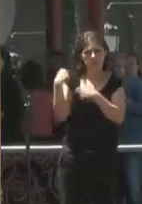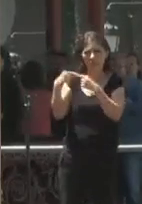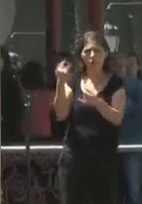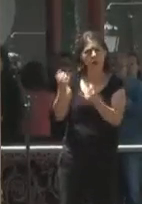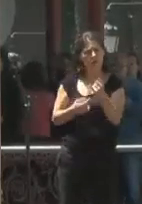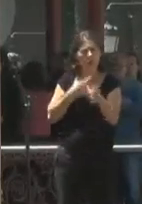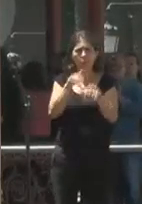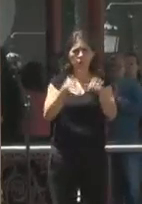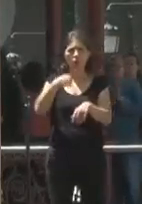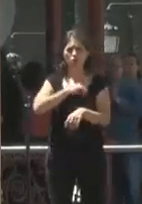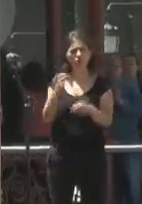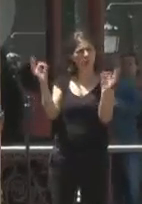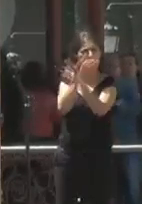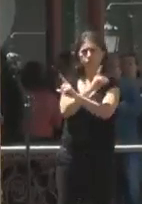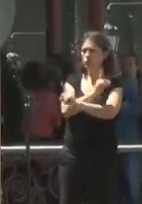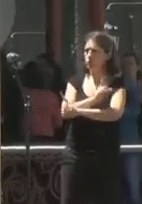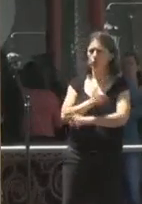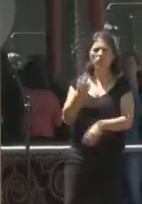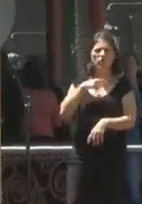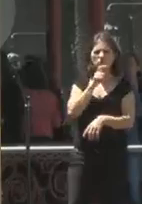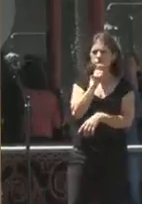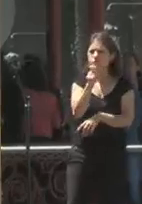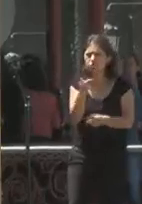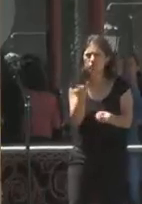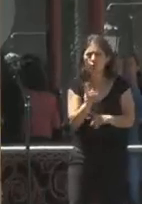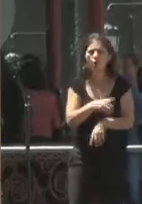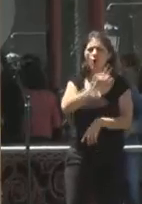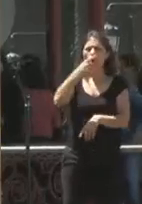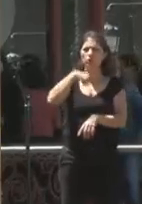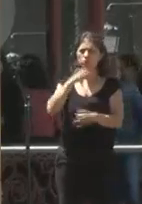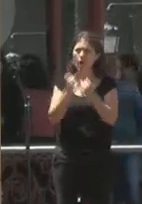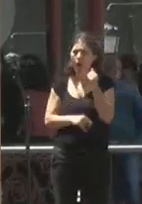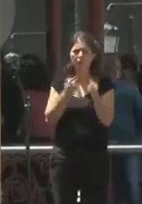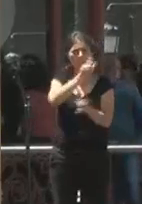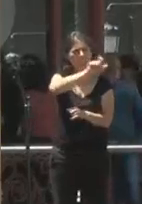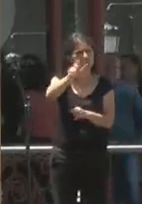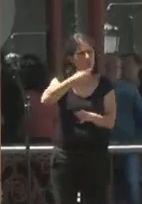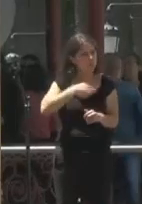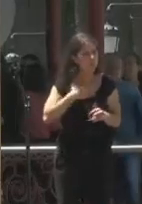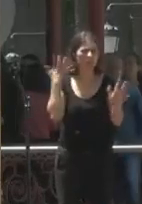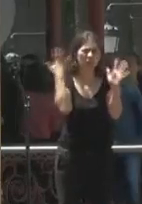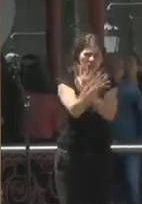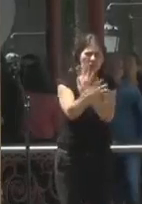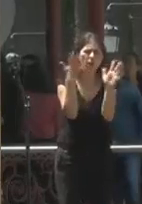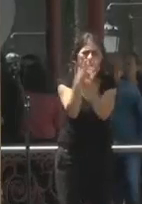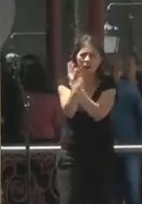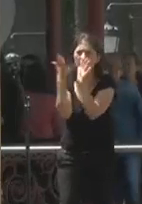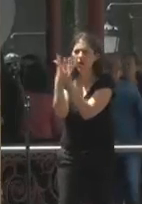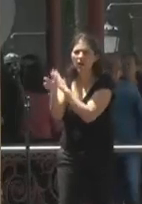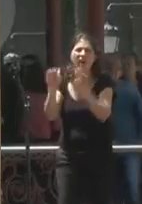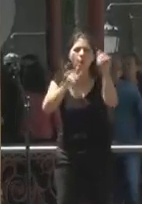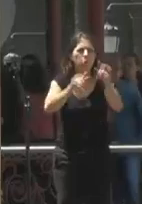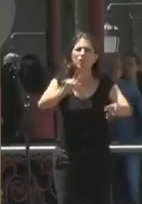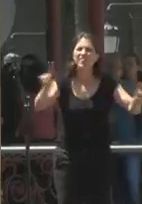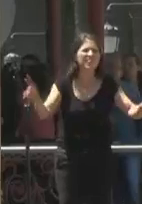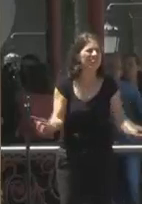nosotros no nos vamos a confundir, no vamos a insultar, vamos a seguirle explicando a nuestra gente, que es nuestra gente, haya votado lo que haya